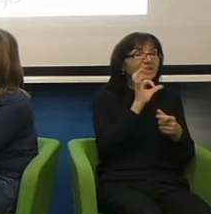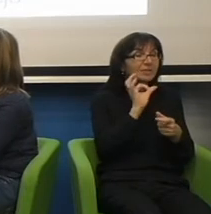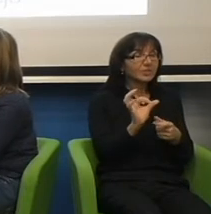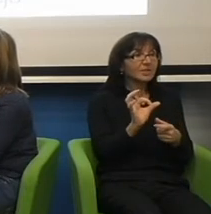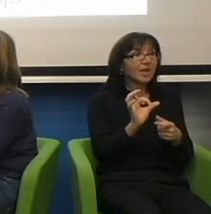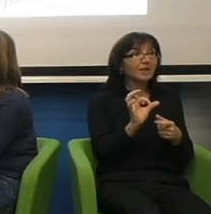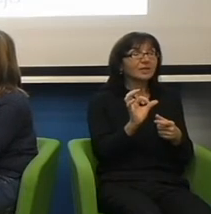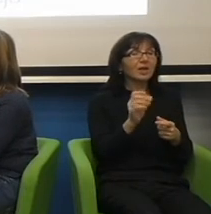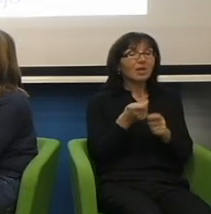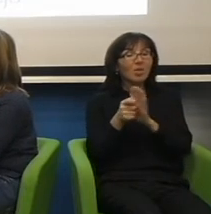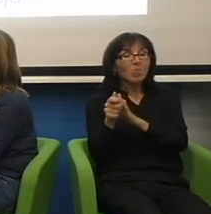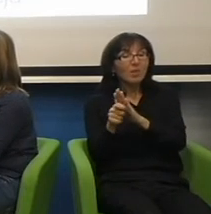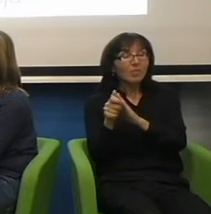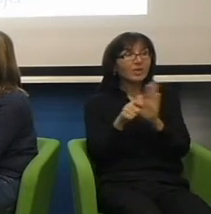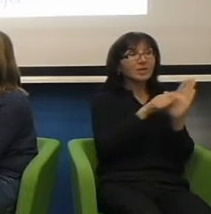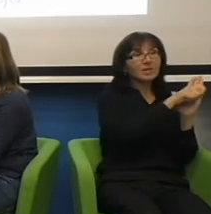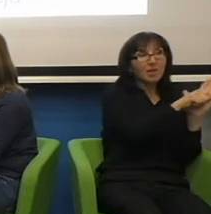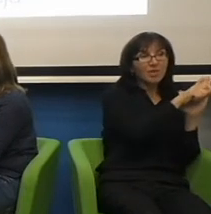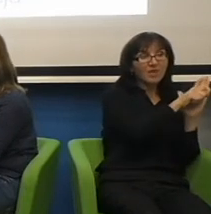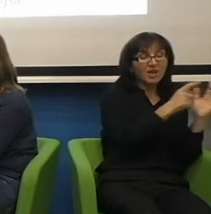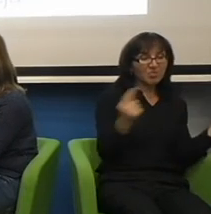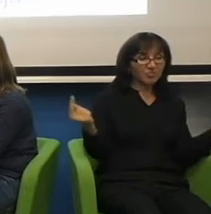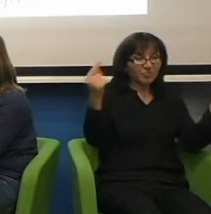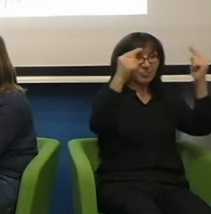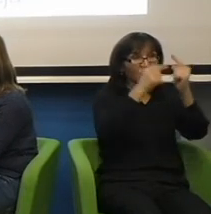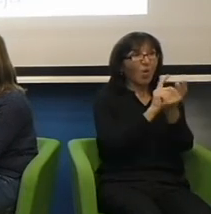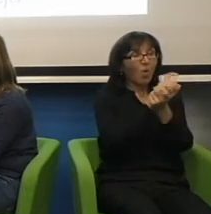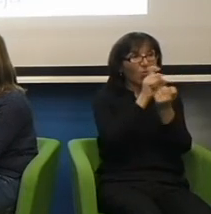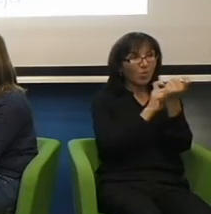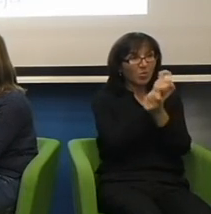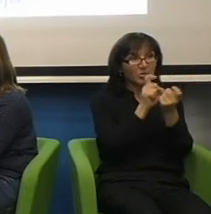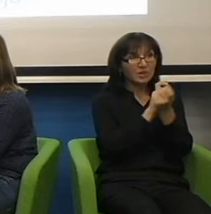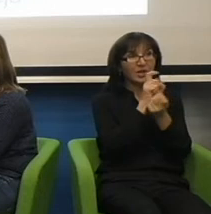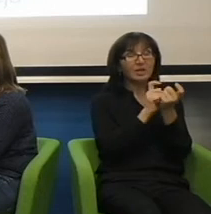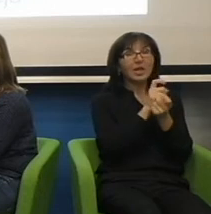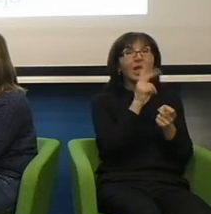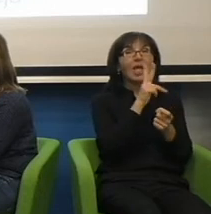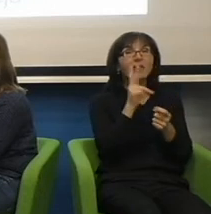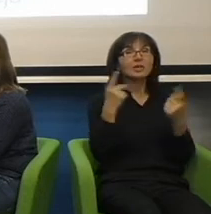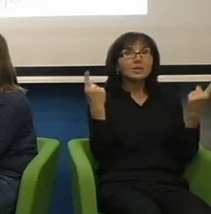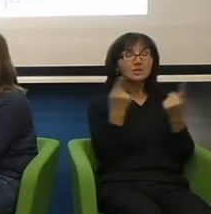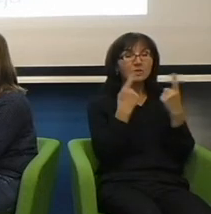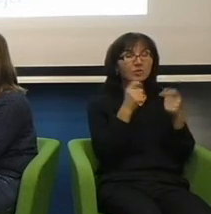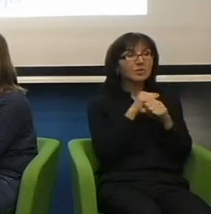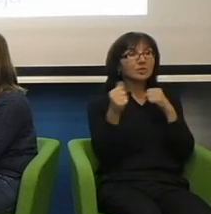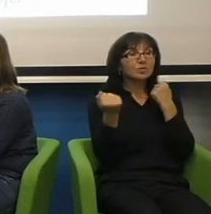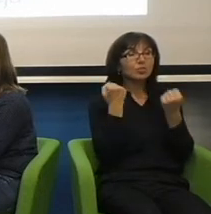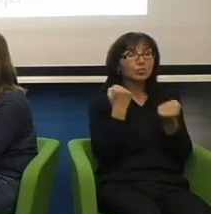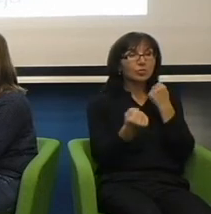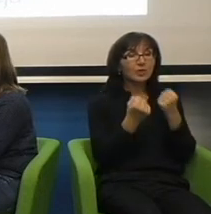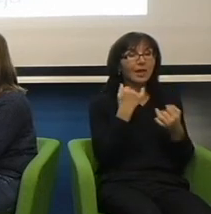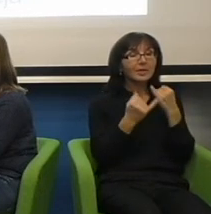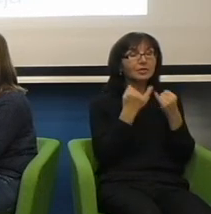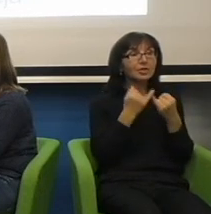są z założenia trudne. Są trudne. Każda relacja bliska jest trudna. Jeżeli mamy w